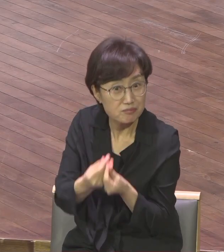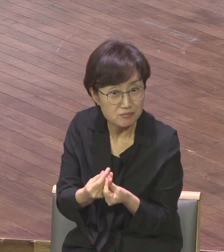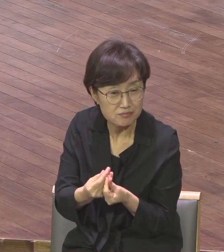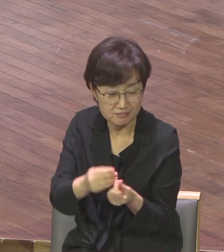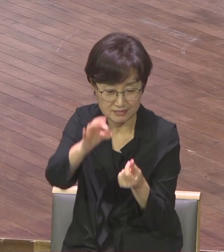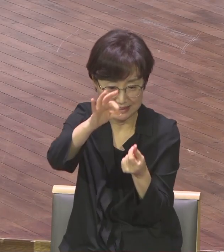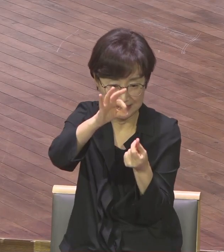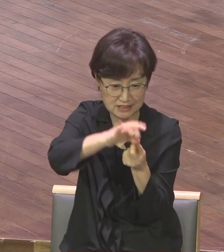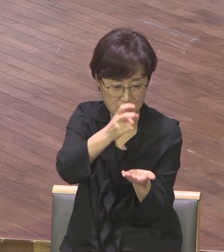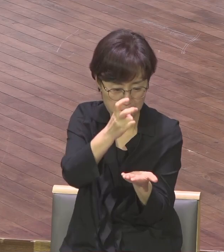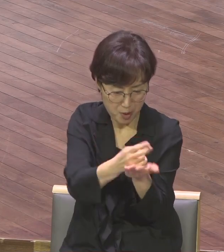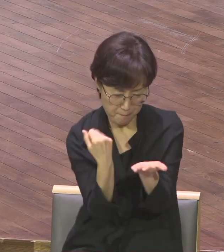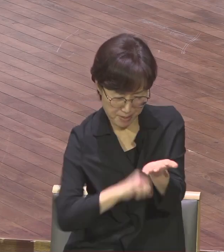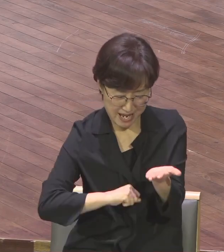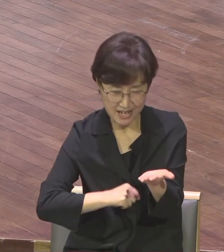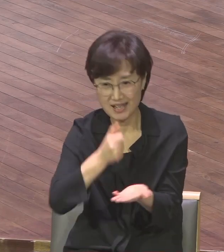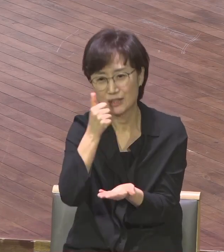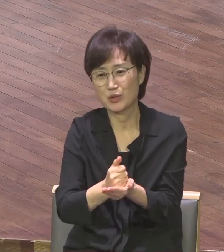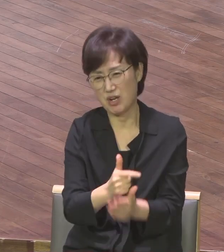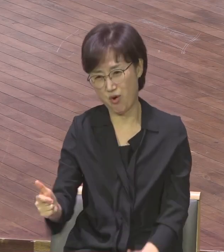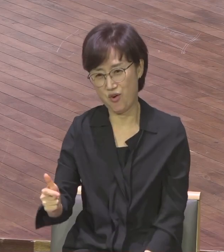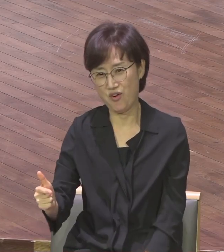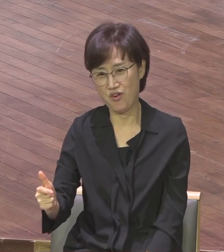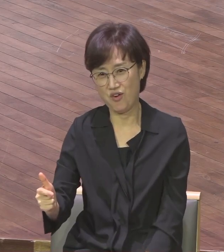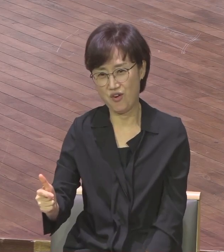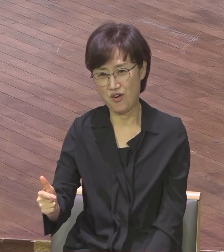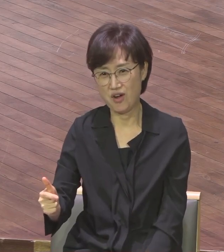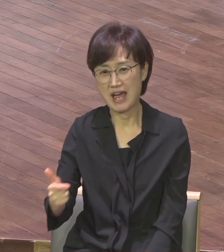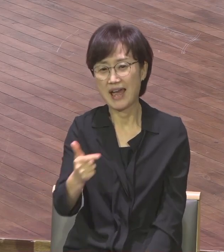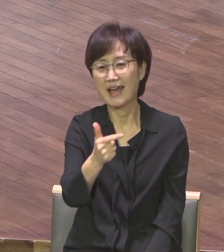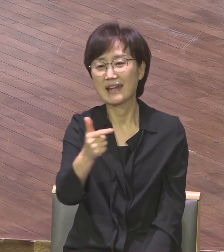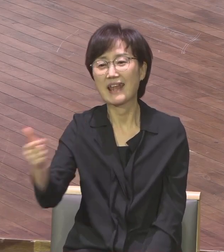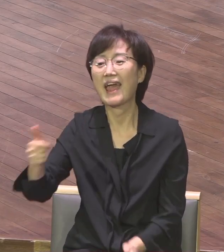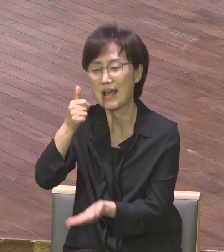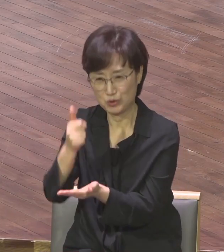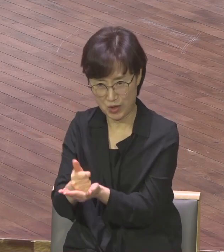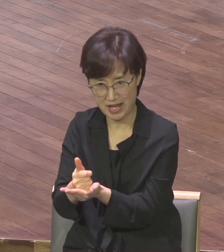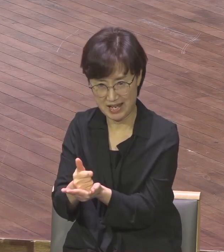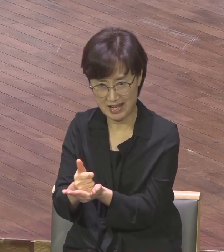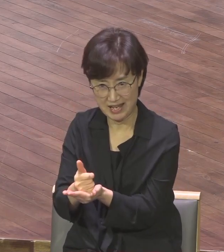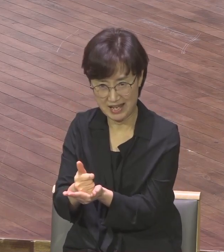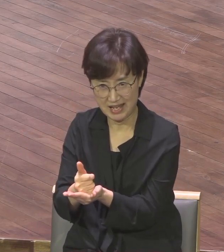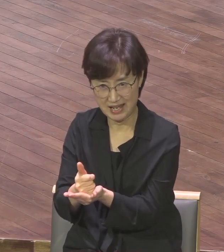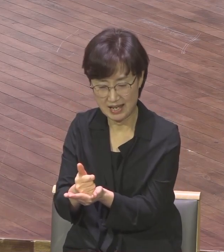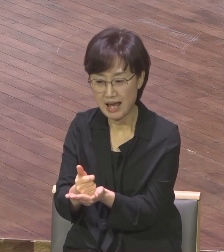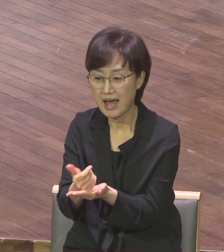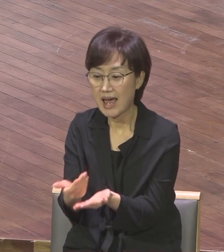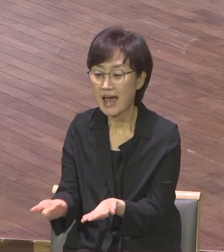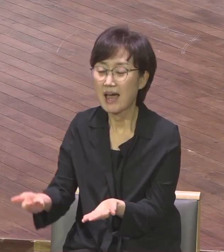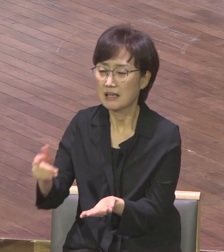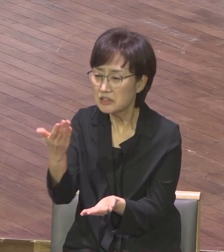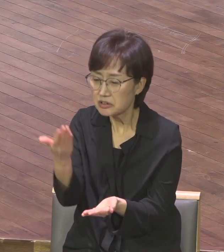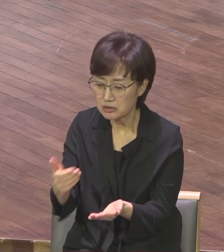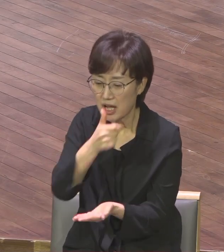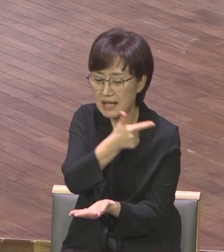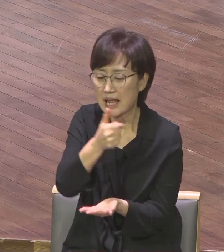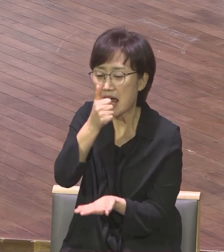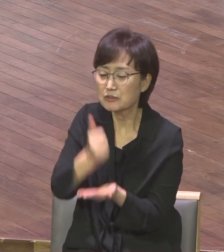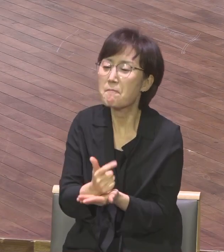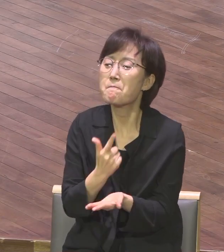죄를 지은 사람, 이런 대죄를 짓고도 고해성사가 없는